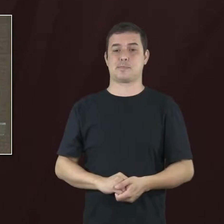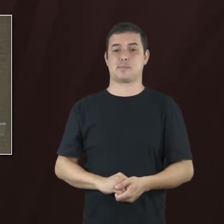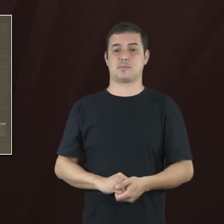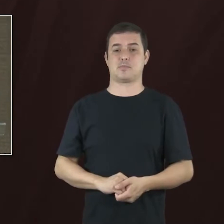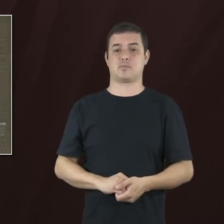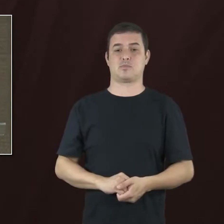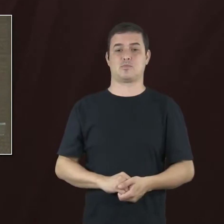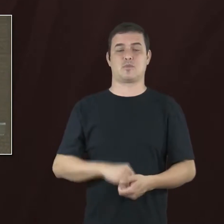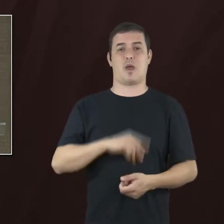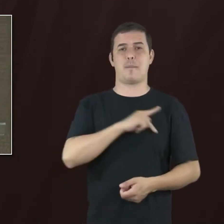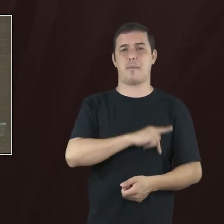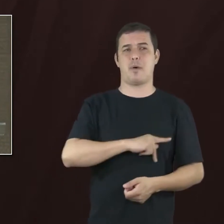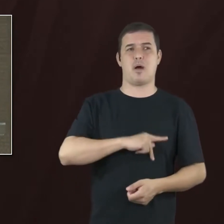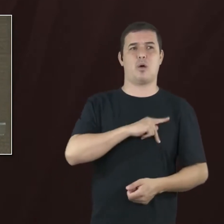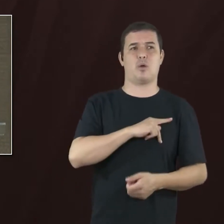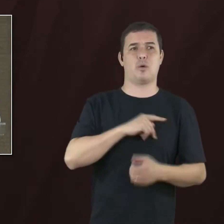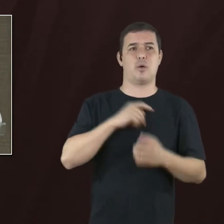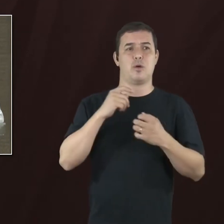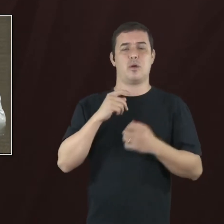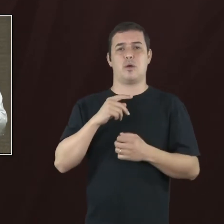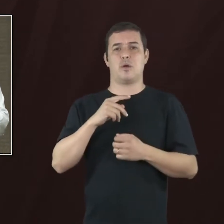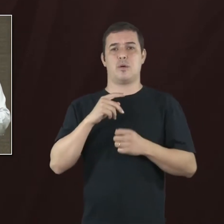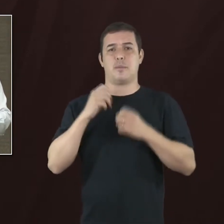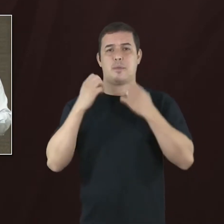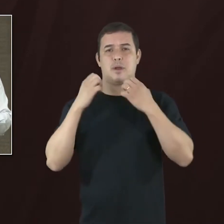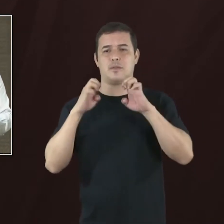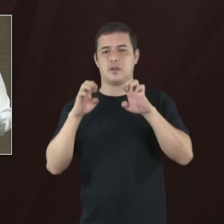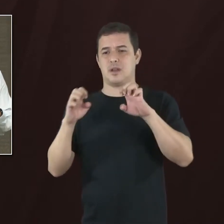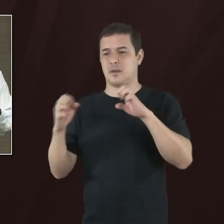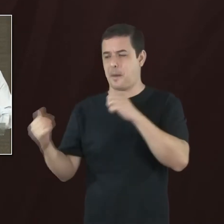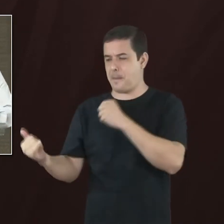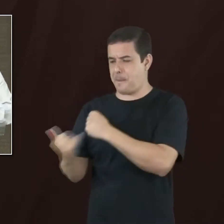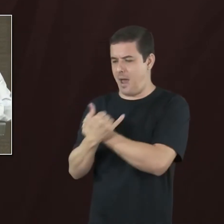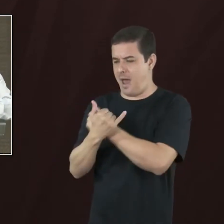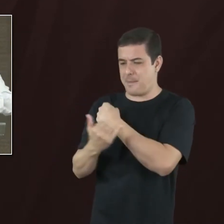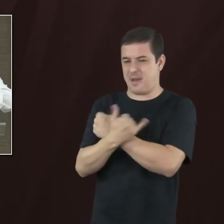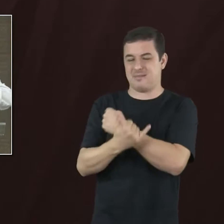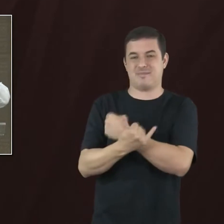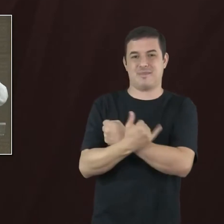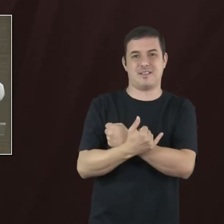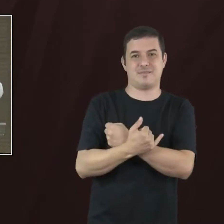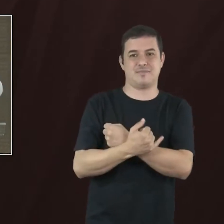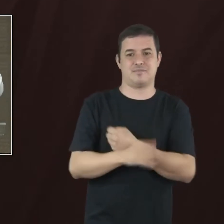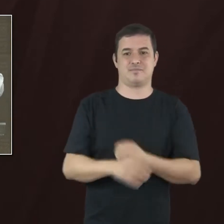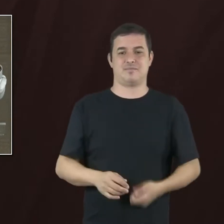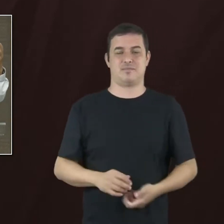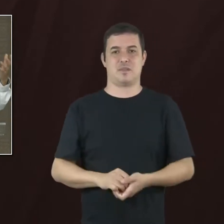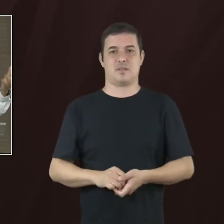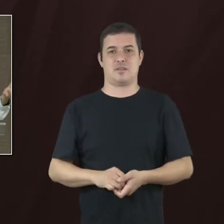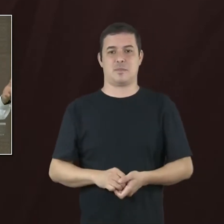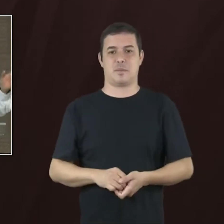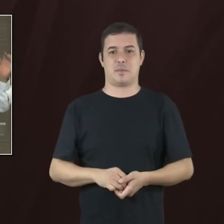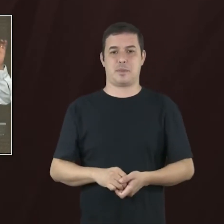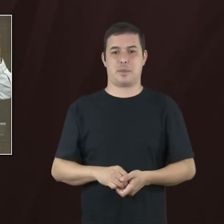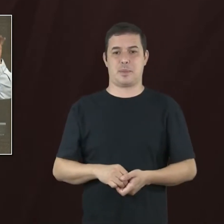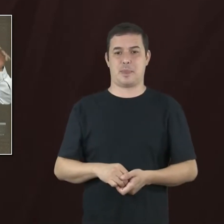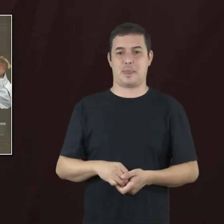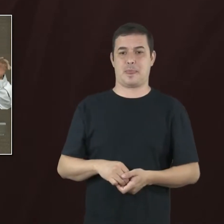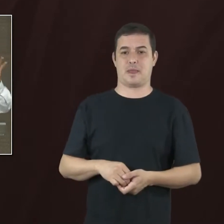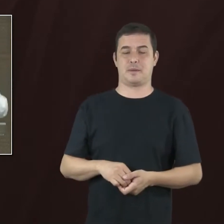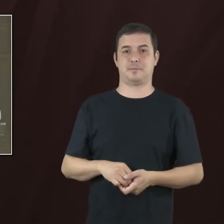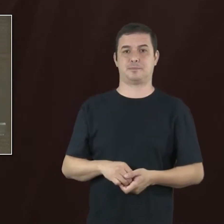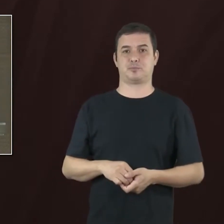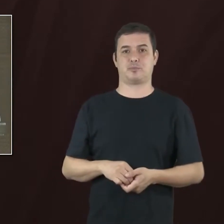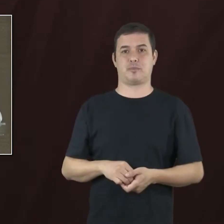tantas pessoas pregando, né, achando seu espaço, né, nesse ambiente da piedade